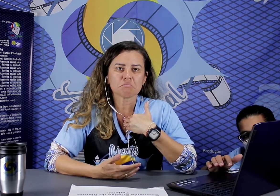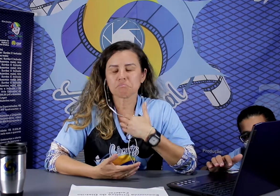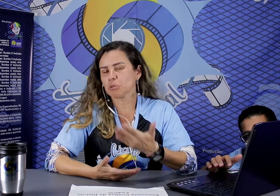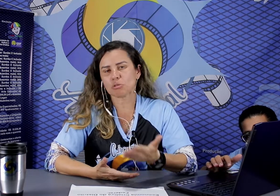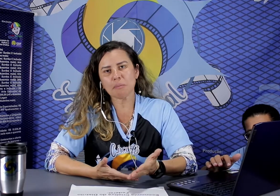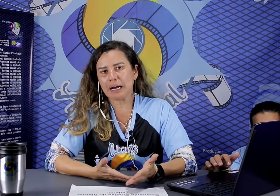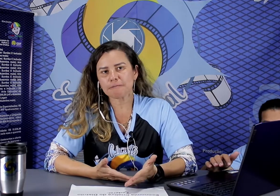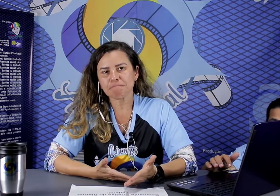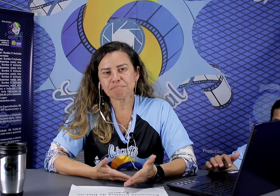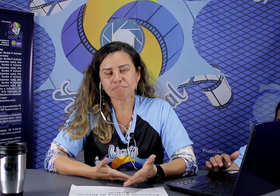trabalho.